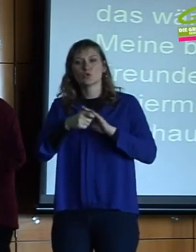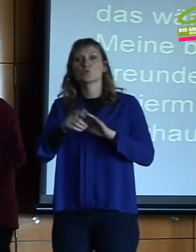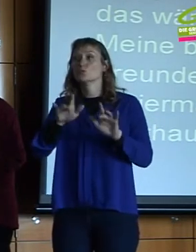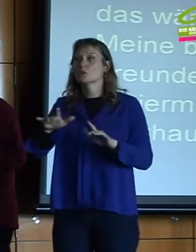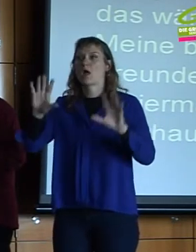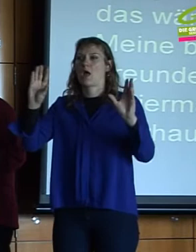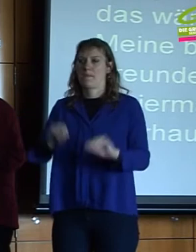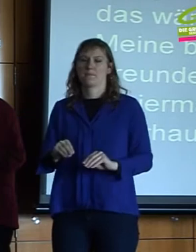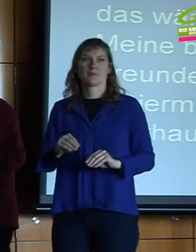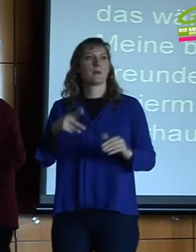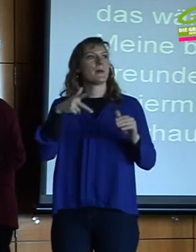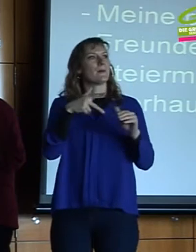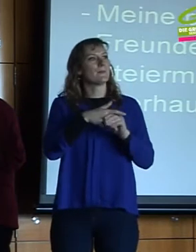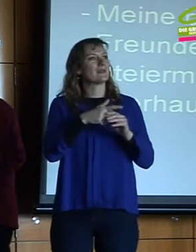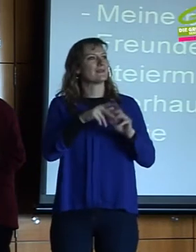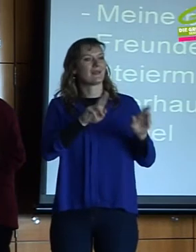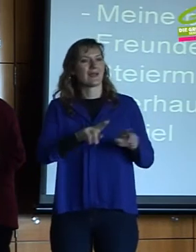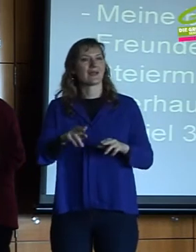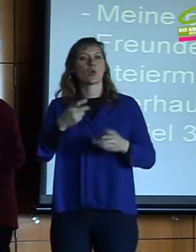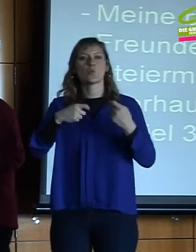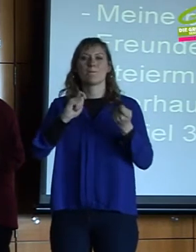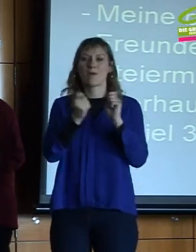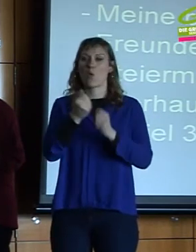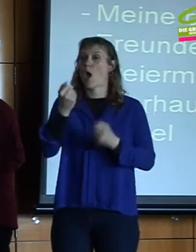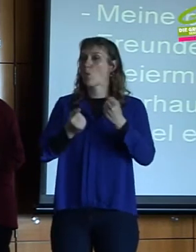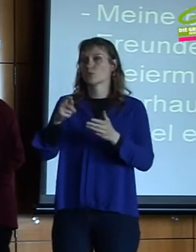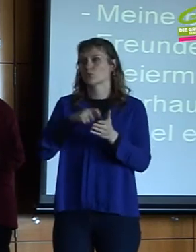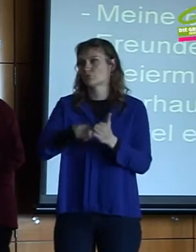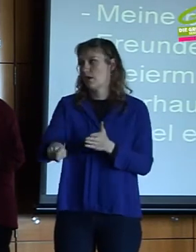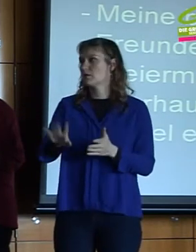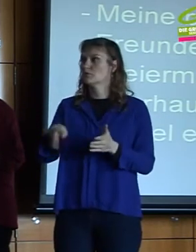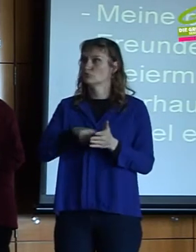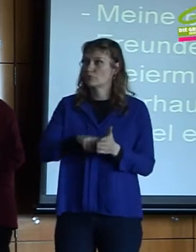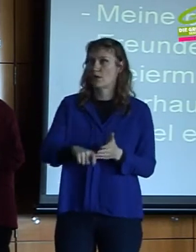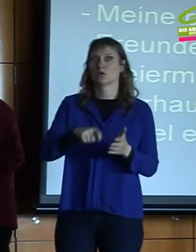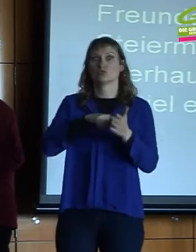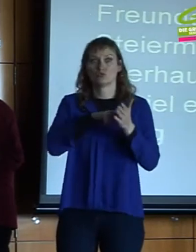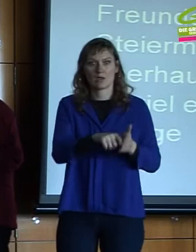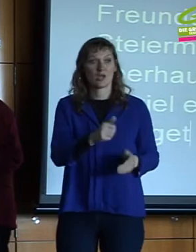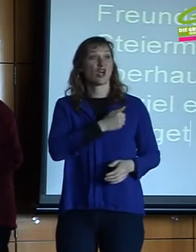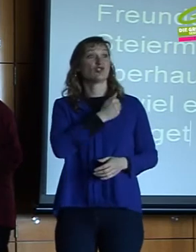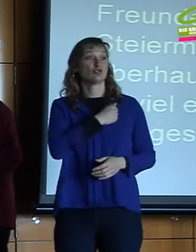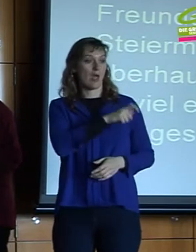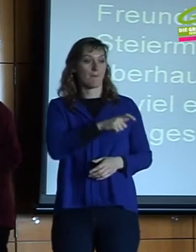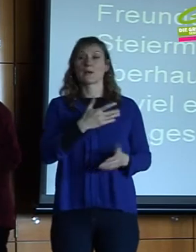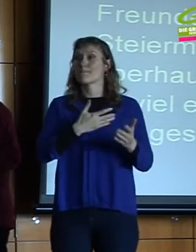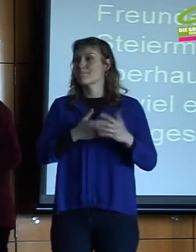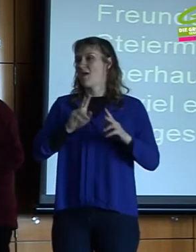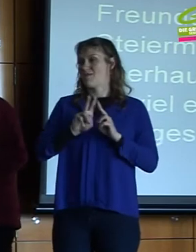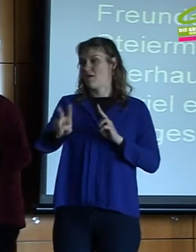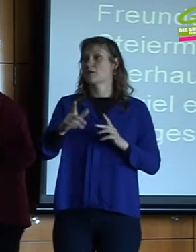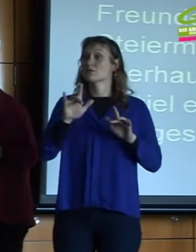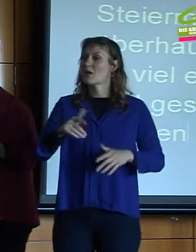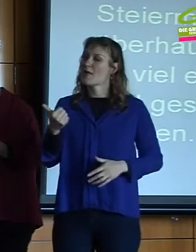haben, behindertengerechter Umbau, PKW etc. ist alles gestrichen. Die Steirer sind noch viel weiter gegangen. Die haben noch ein